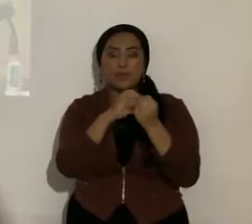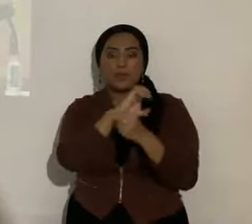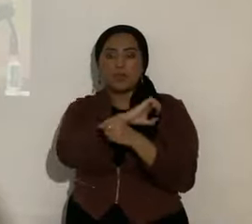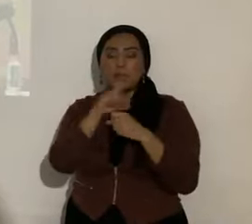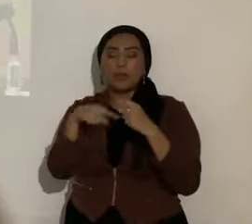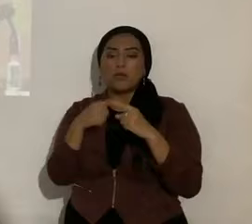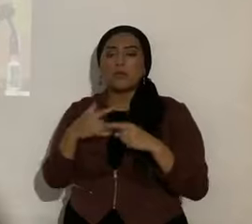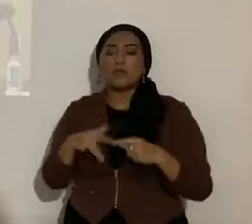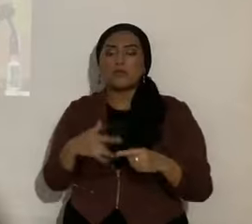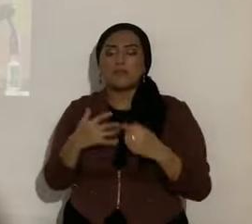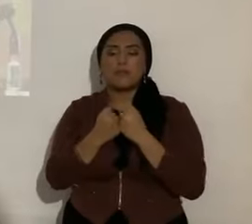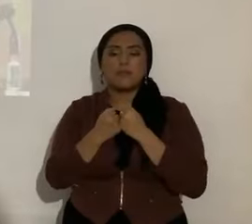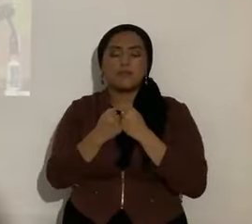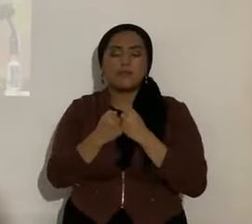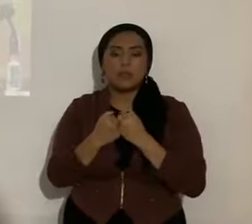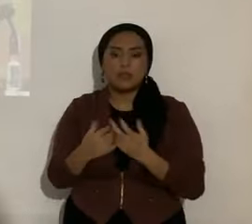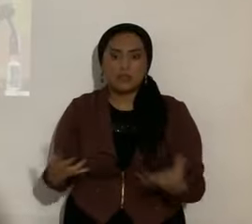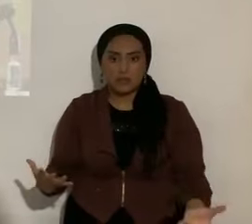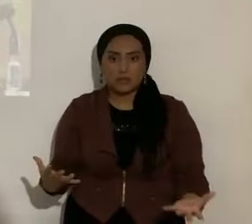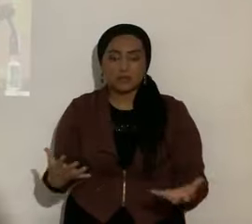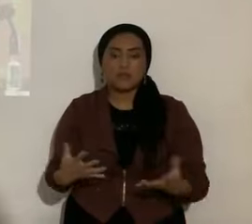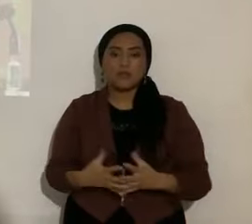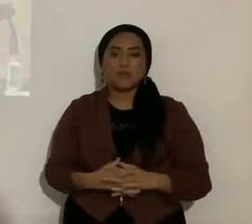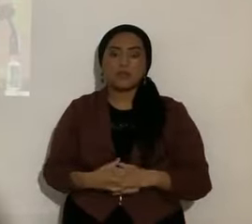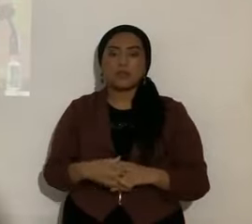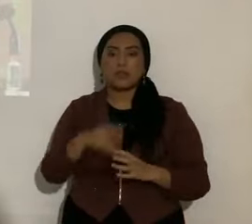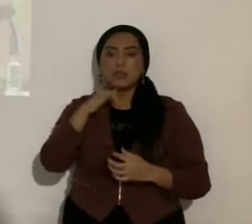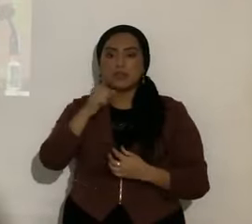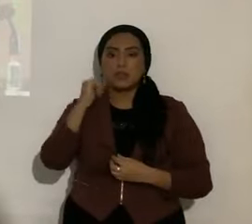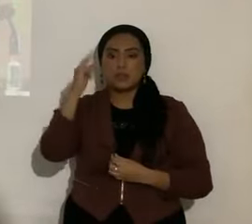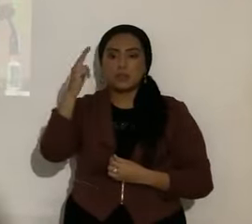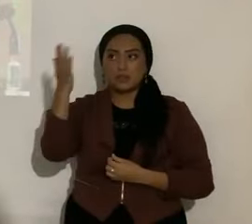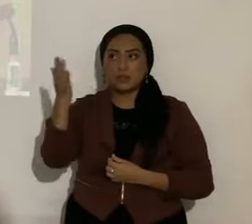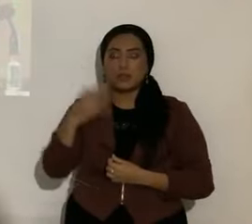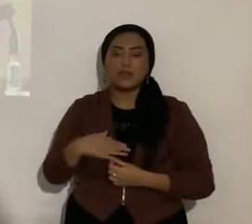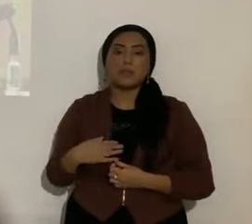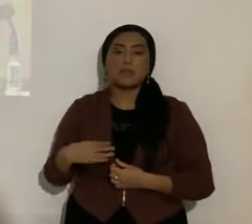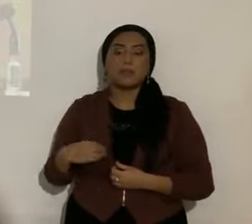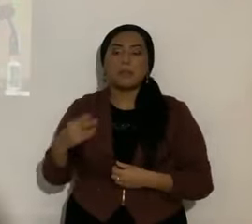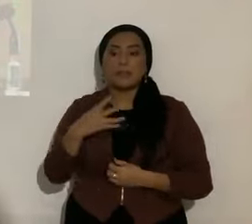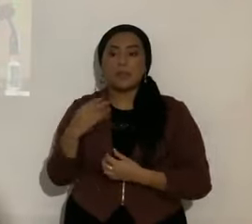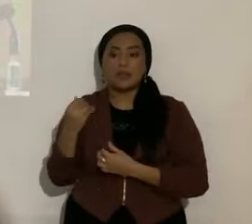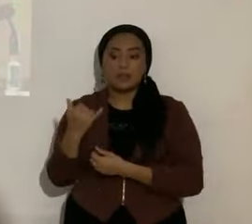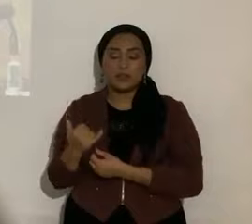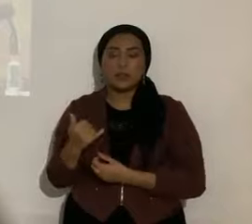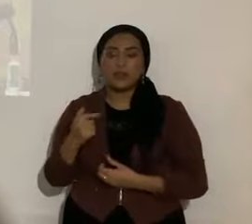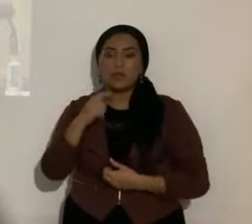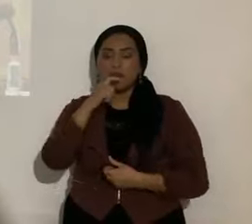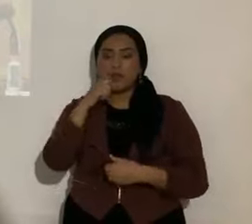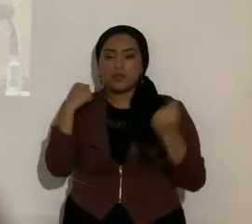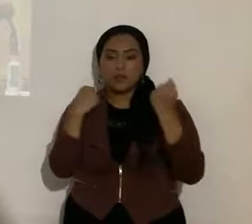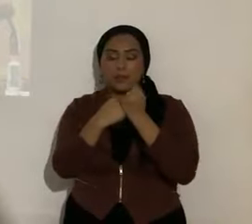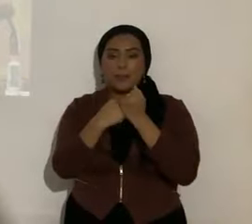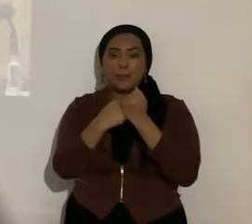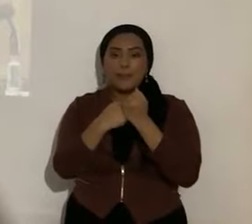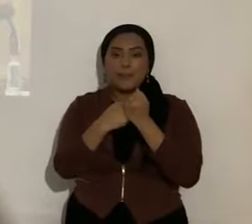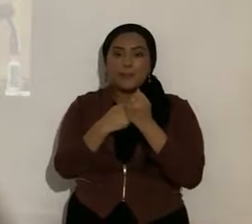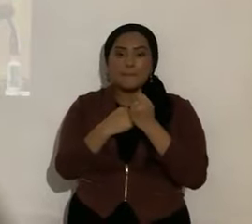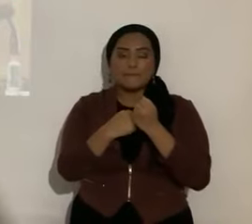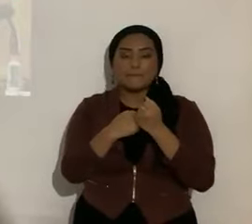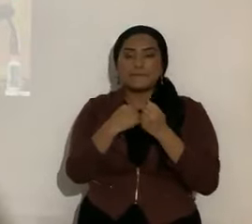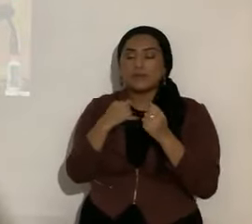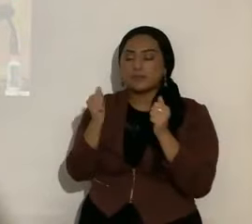estaba desalentado, atención, fue Yahweh. Y ahora, el que alentó a Elías cuando estaba desalentado,